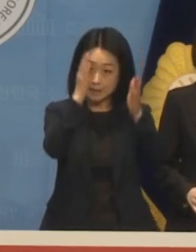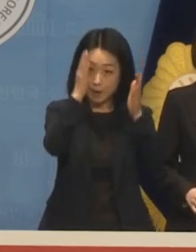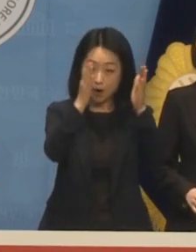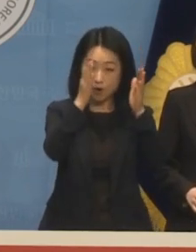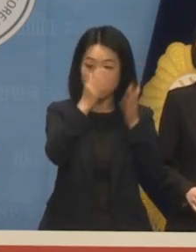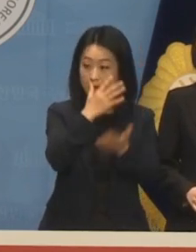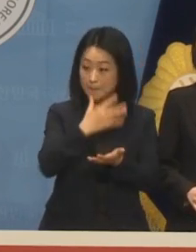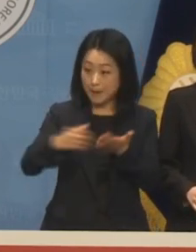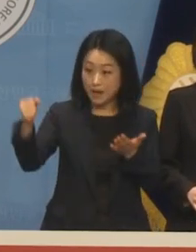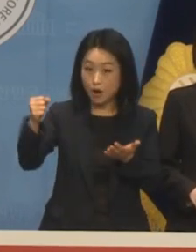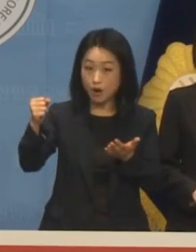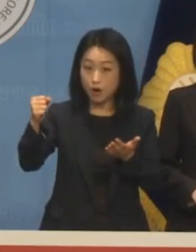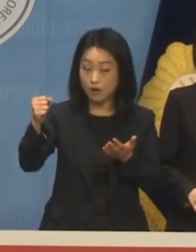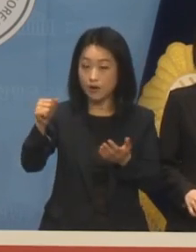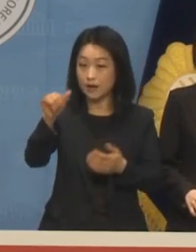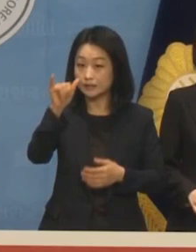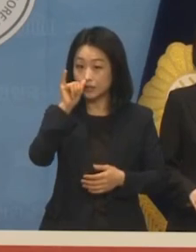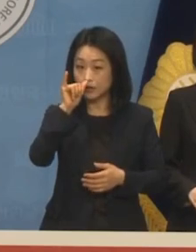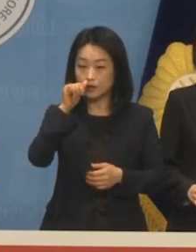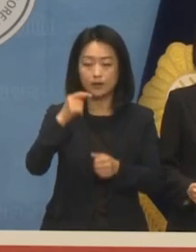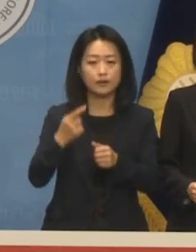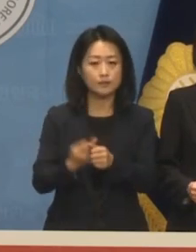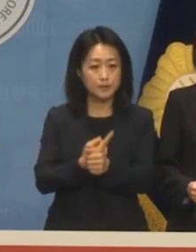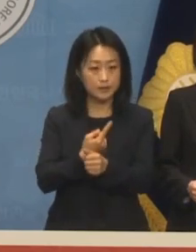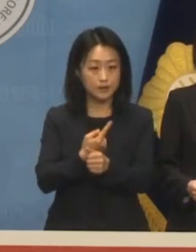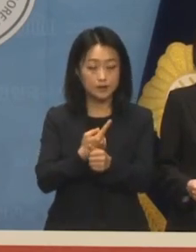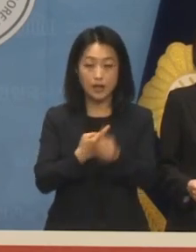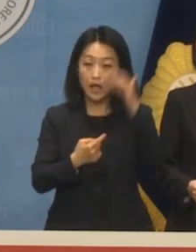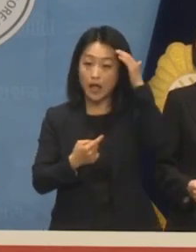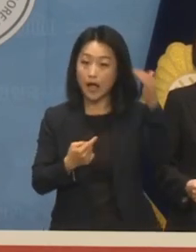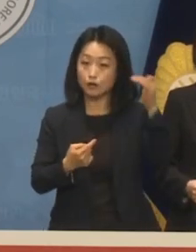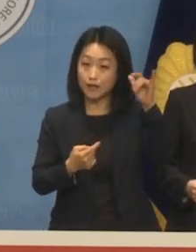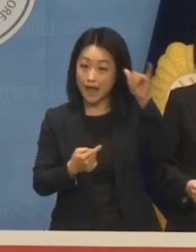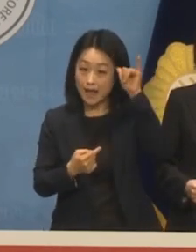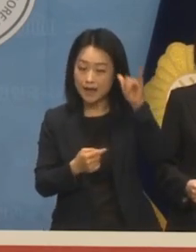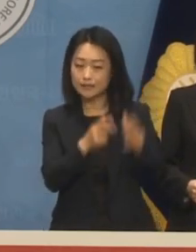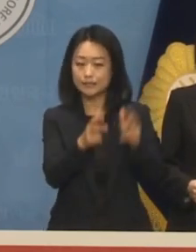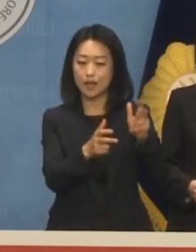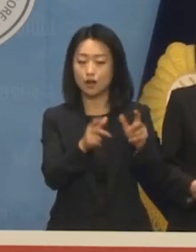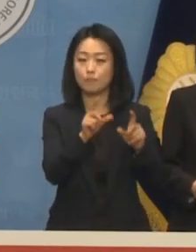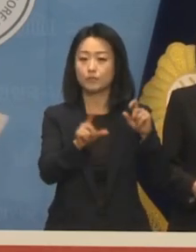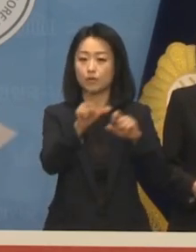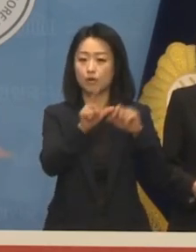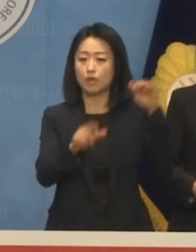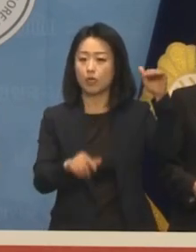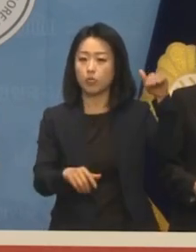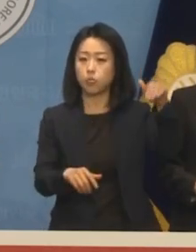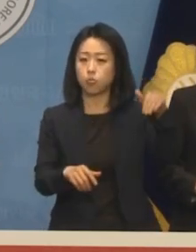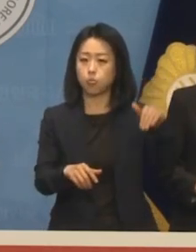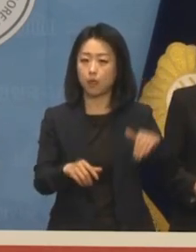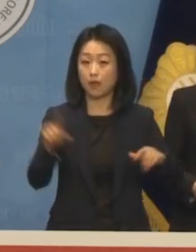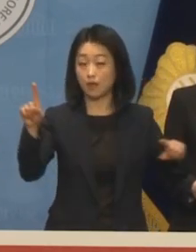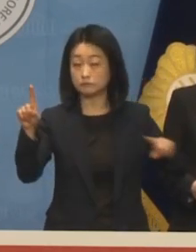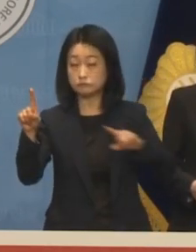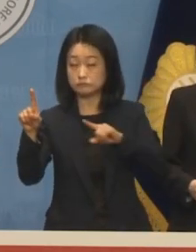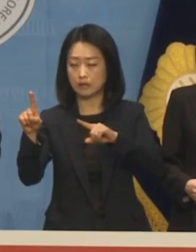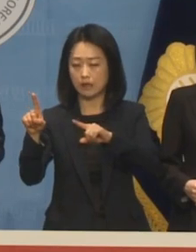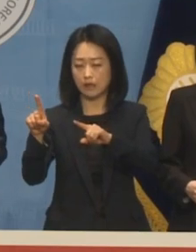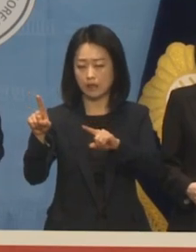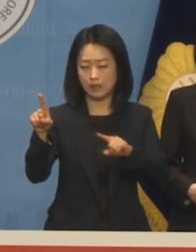뺏긴다면 한국은 이미 뒤쳐진 인공지능 산업이 더 뒤쳐지게 되고 결 도태될